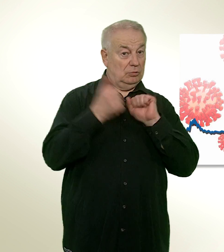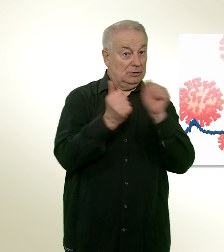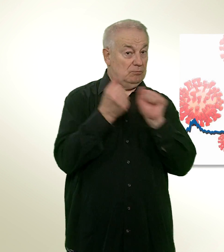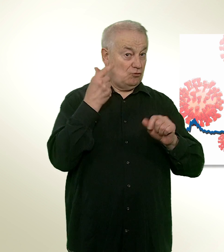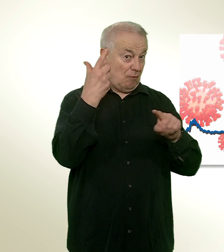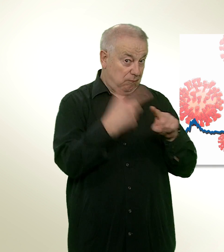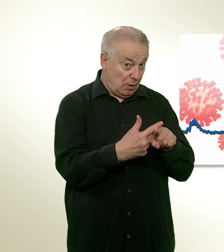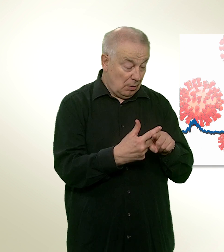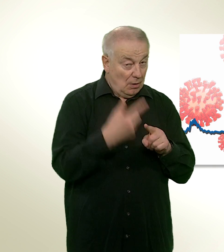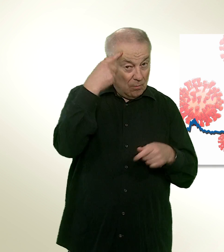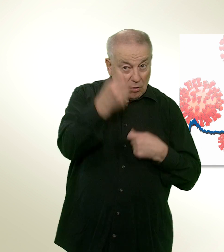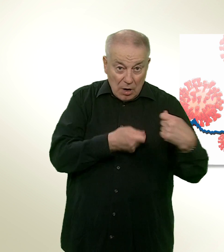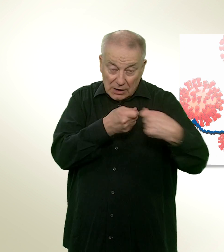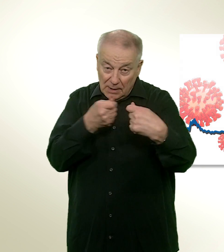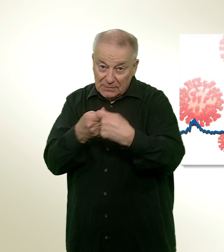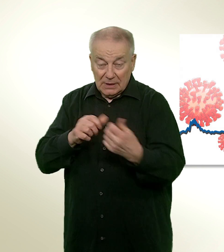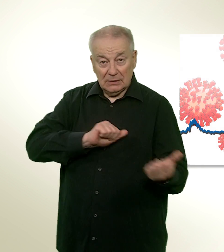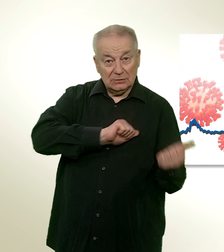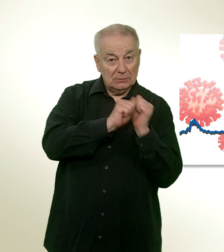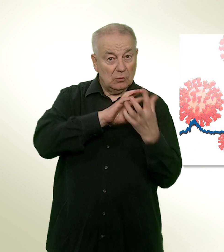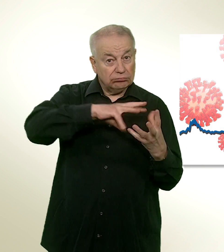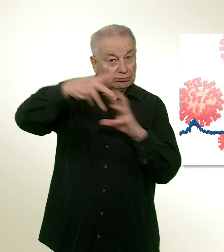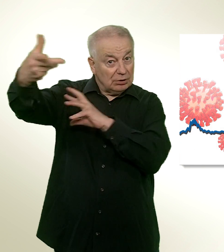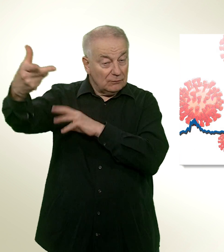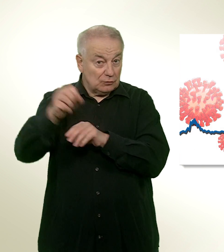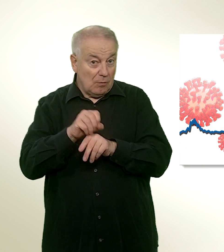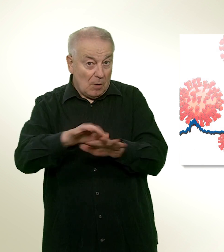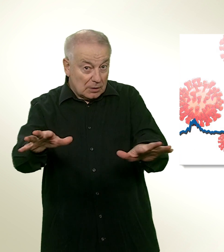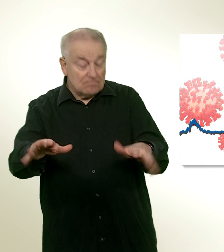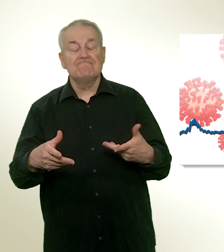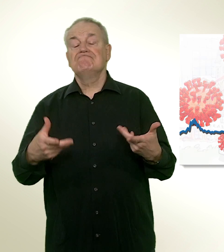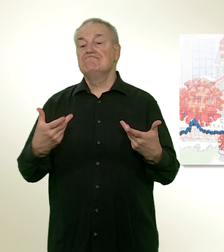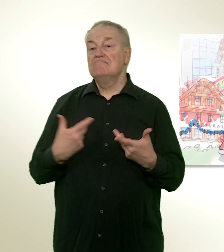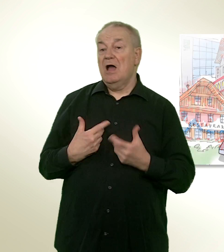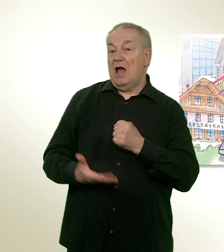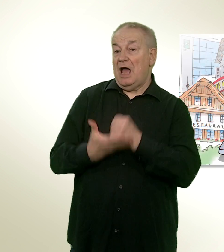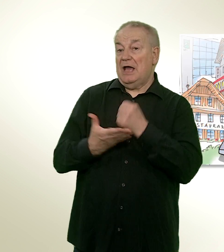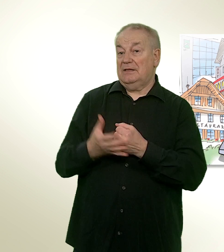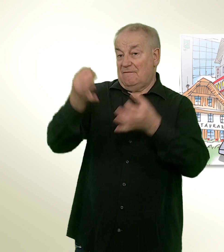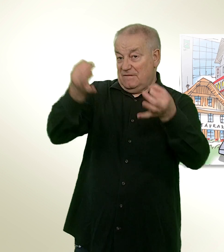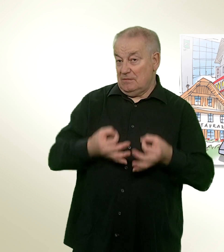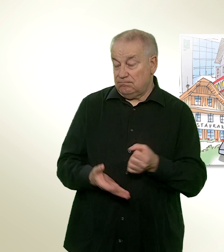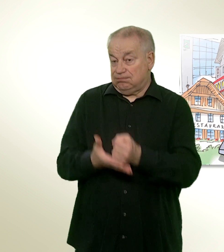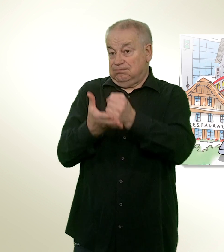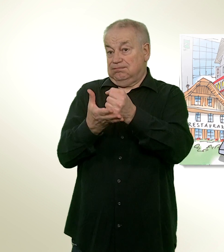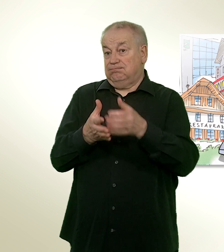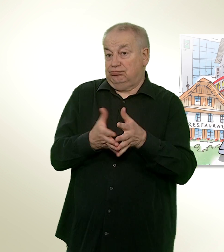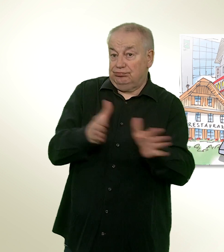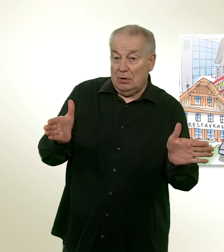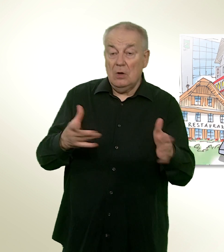reprises pour l'adapter à l'évolution de la pandémie. Il a notamment étendu les aides financières et créé les bases légales pour le